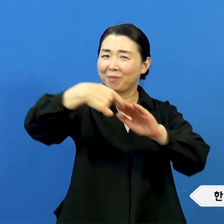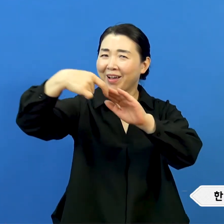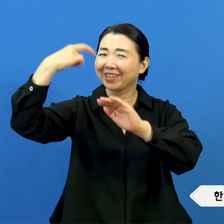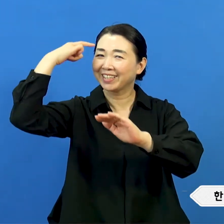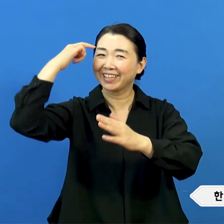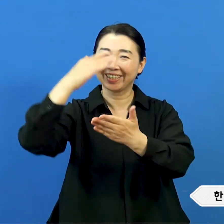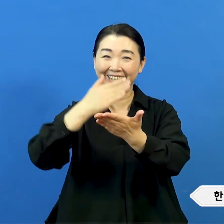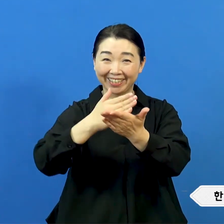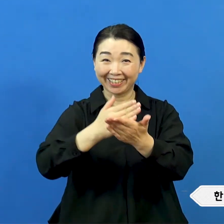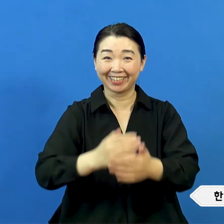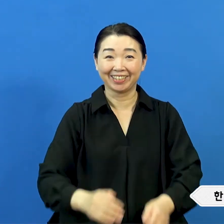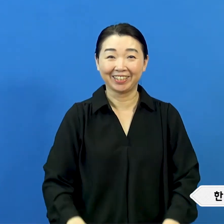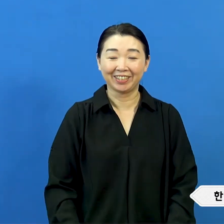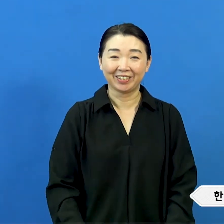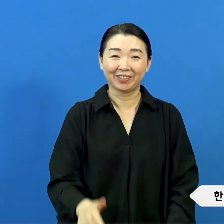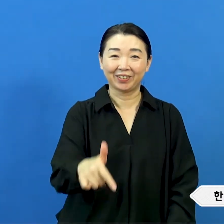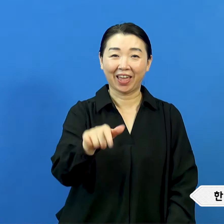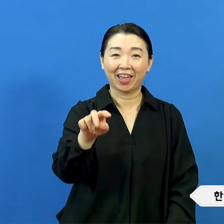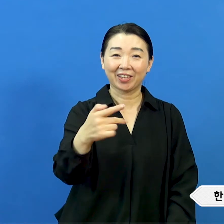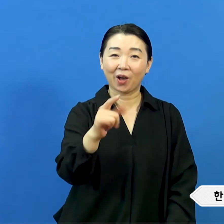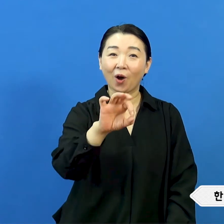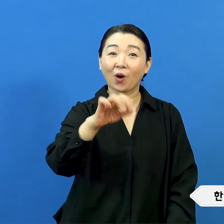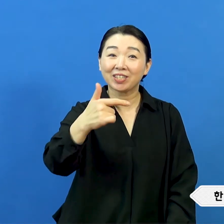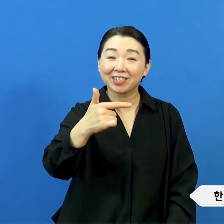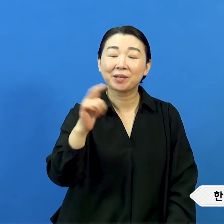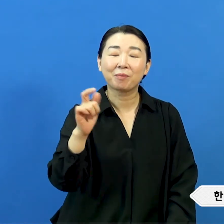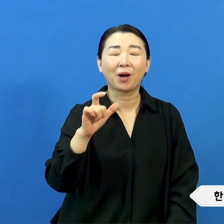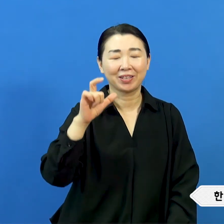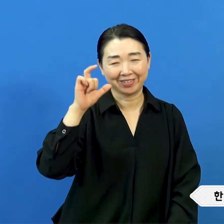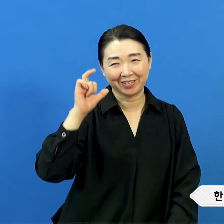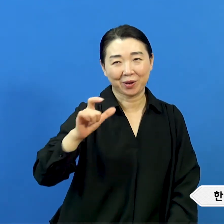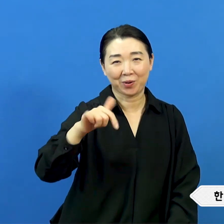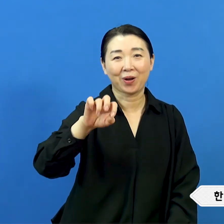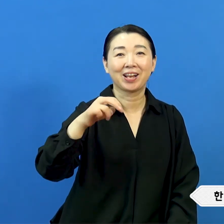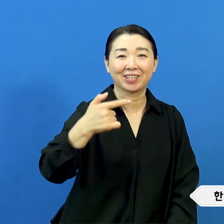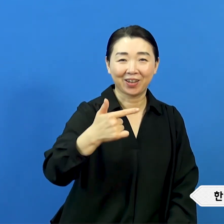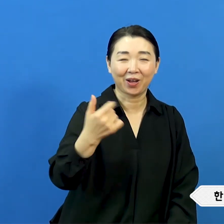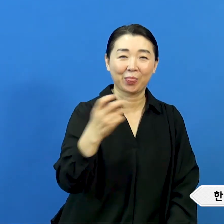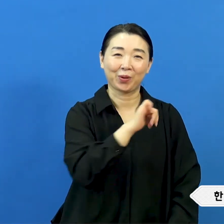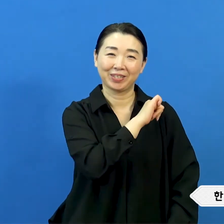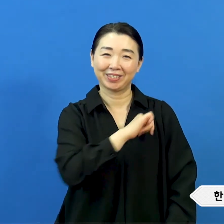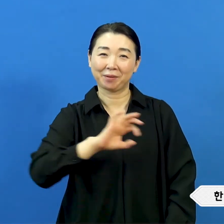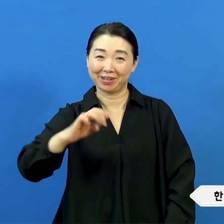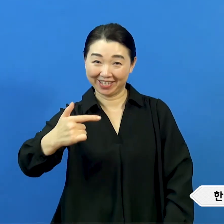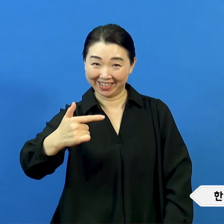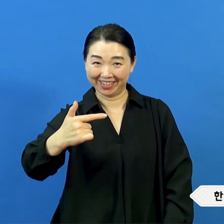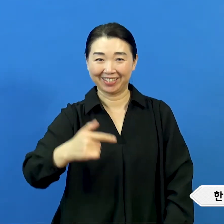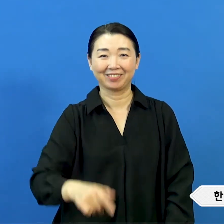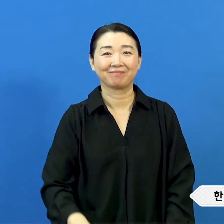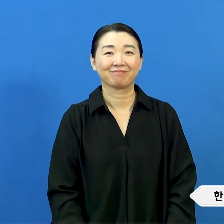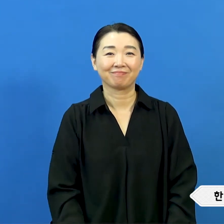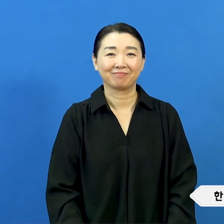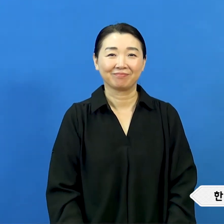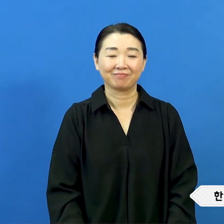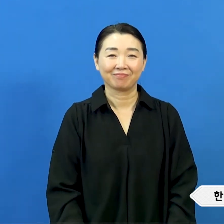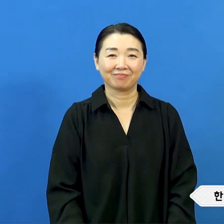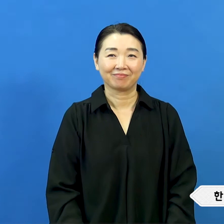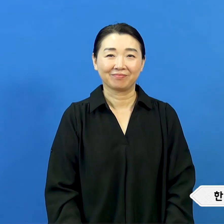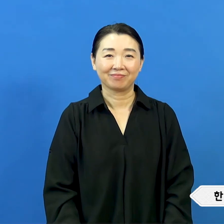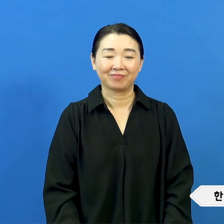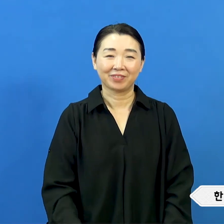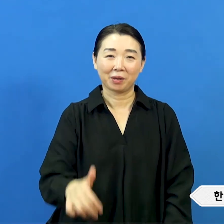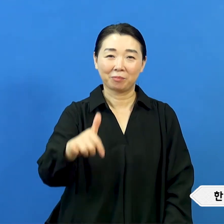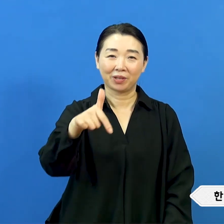됩니다. 여기 견인은 경고할 견, 참을 인을 씁니다. 그래서 견인이라는